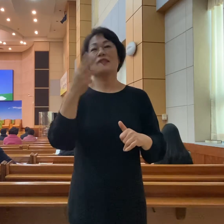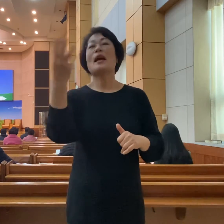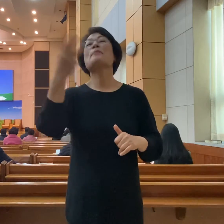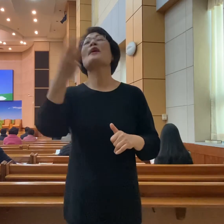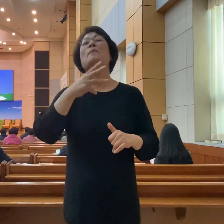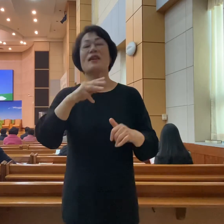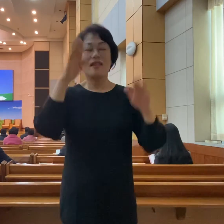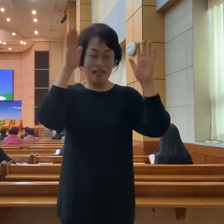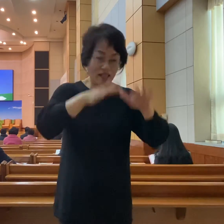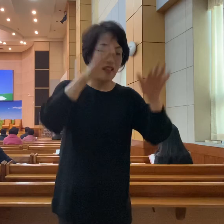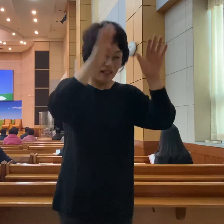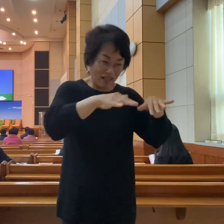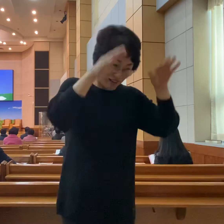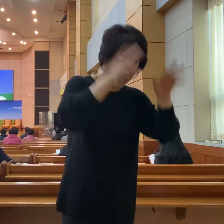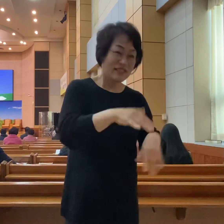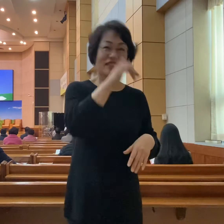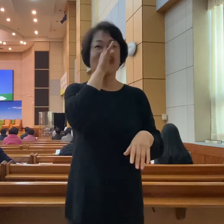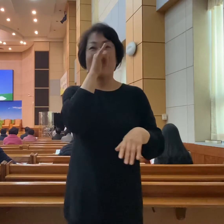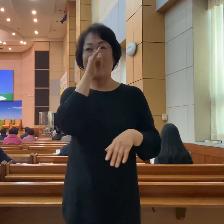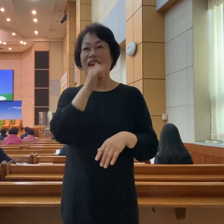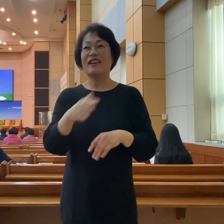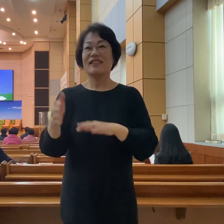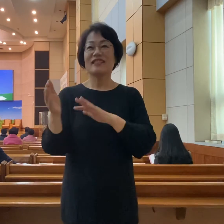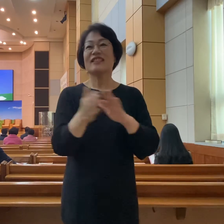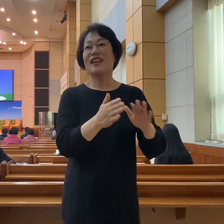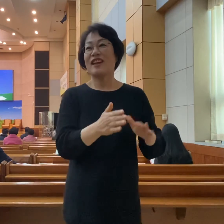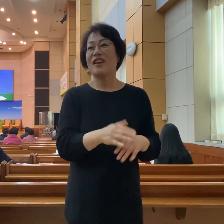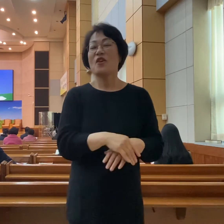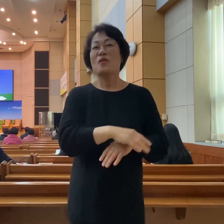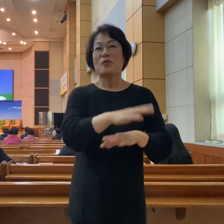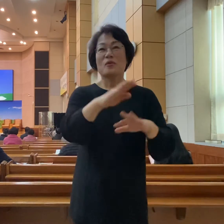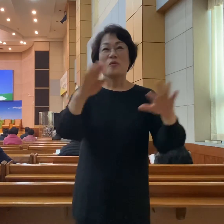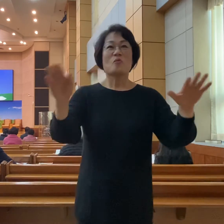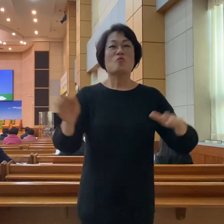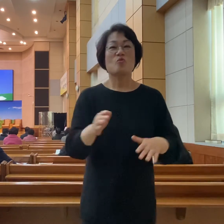거잖아요. 근데 우리가 인생살이 하니까 3000만이 있던가요?